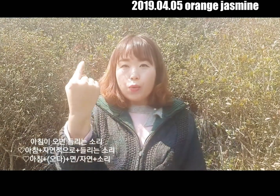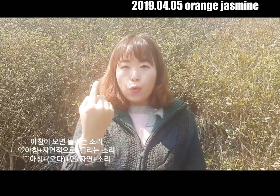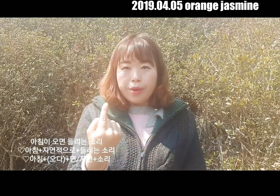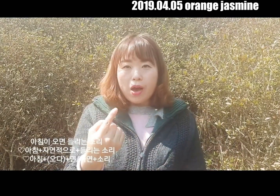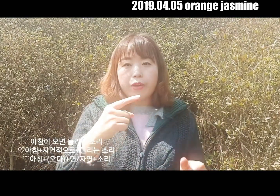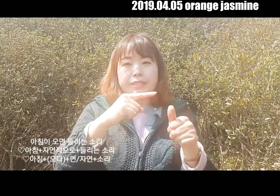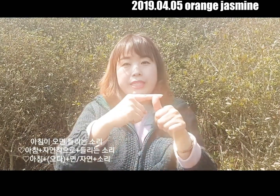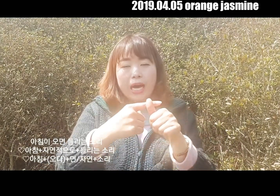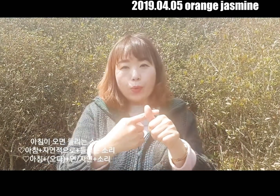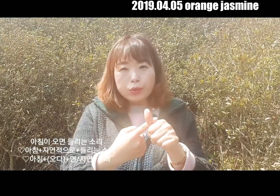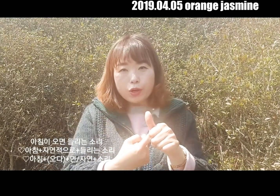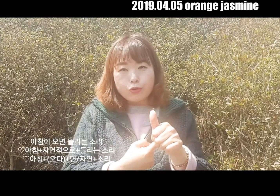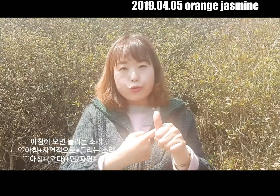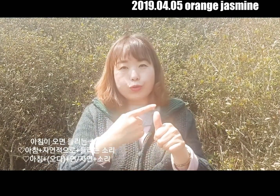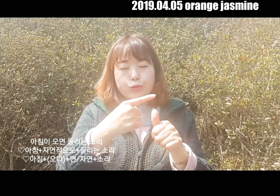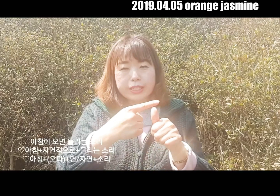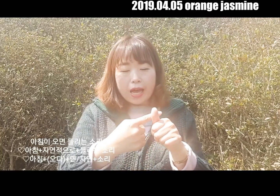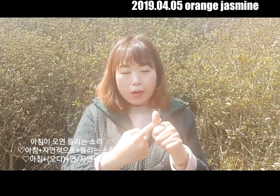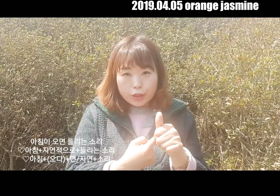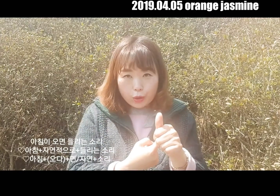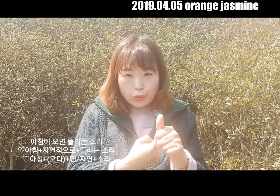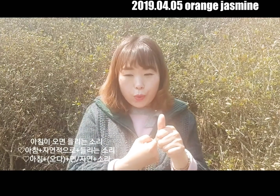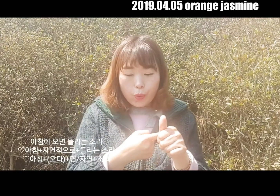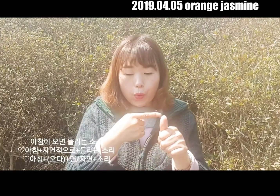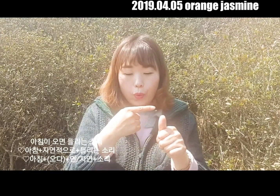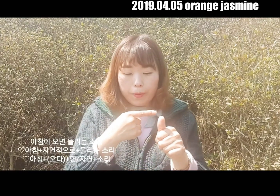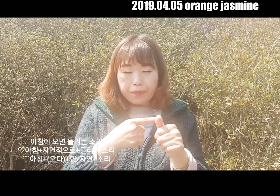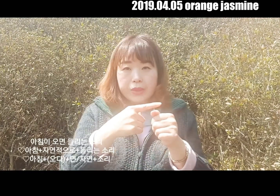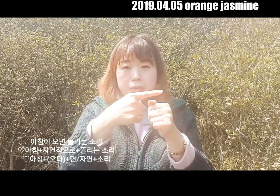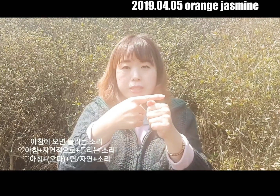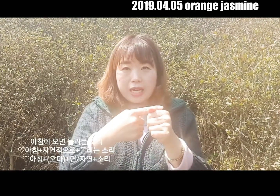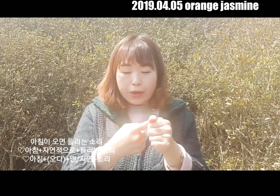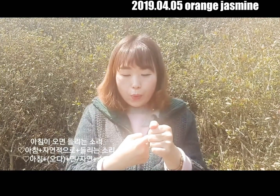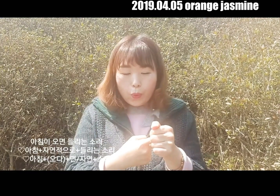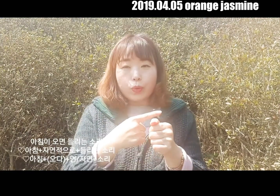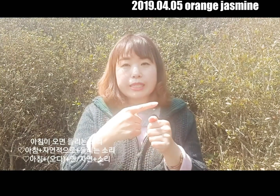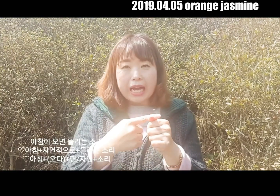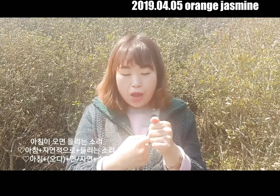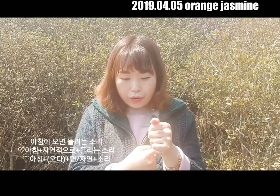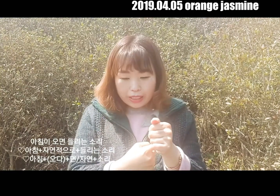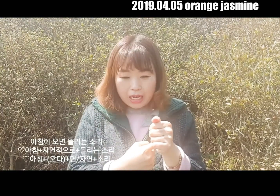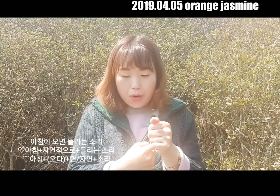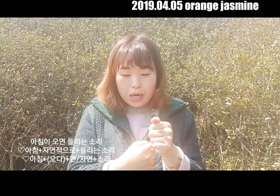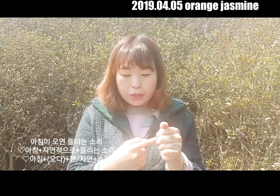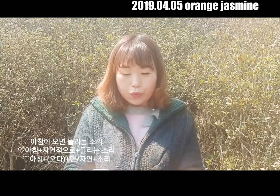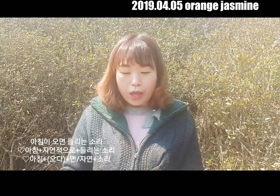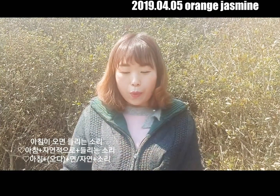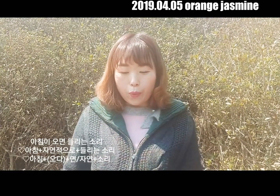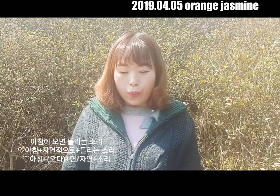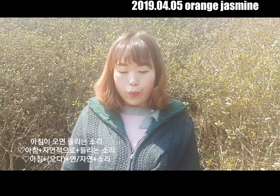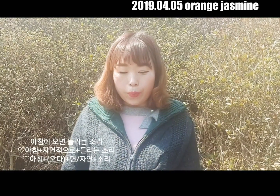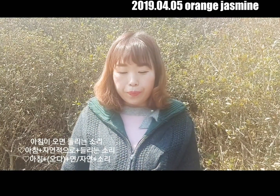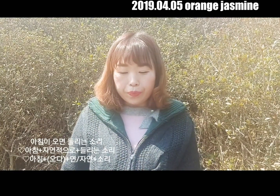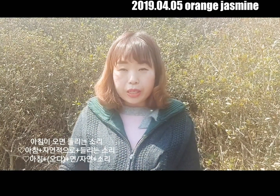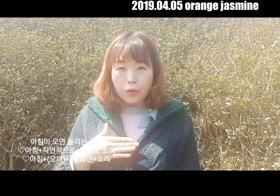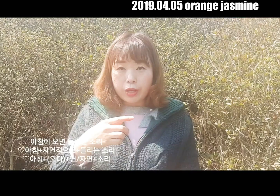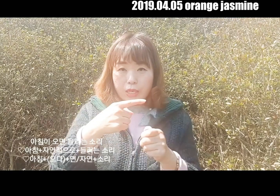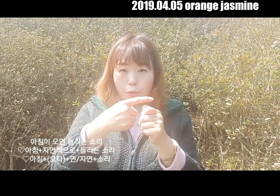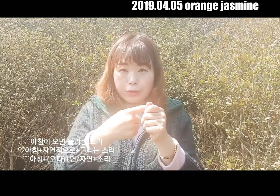아침이 오면 자동적으로, 자연적으로, 자동, 자연 이 사용하셔도 되고, 그래서 저는